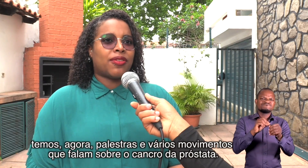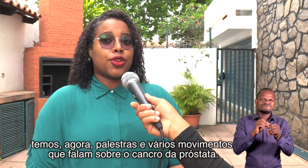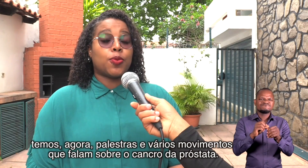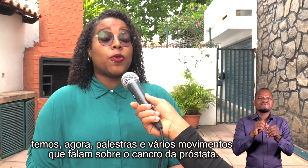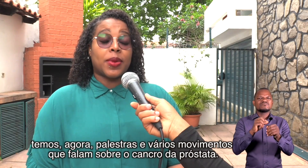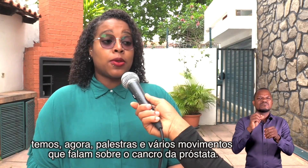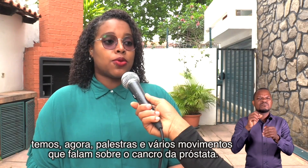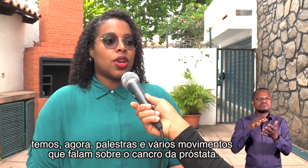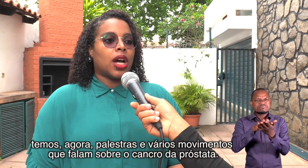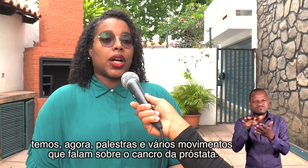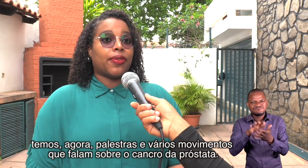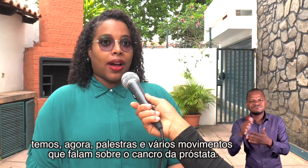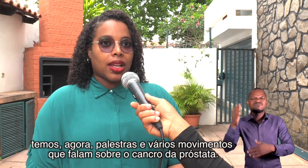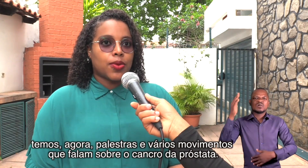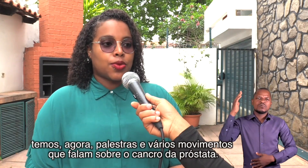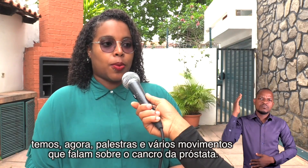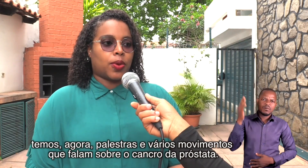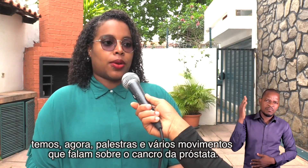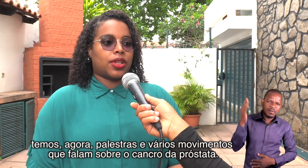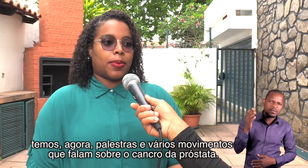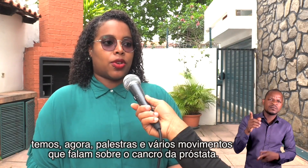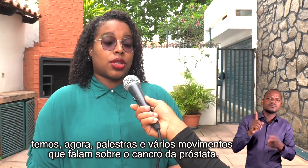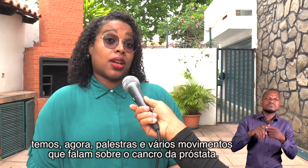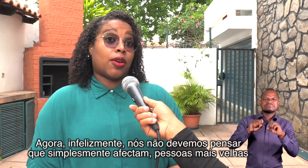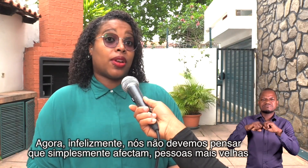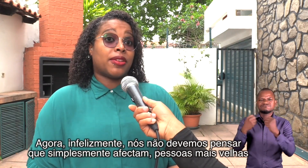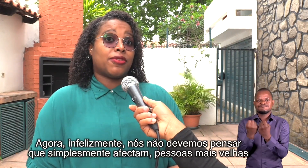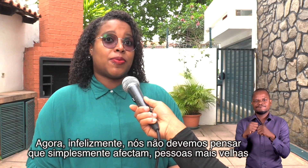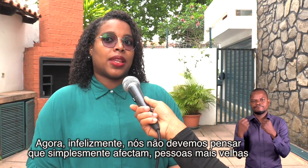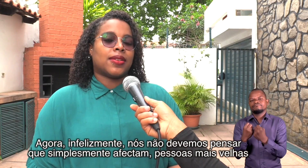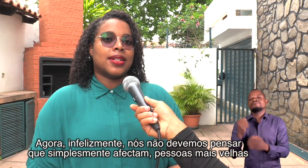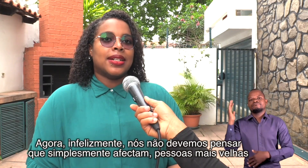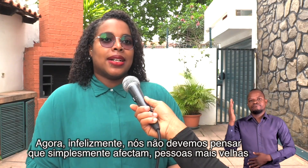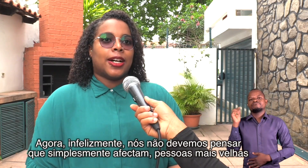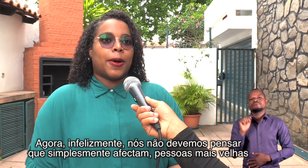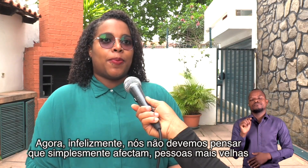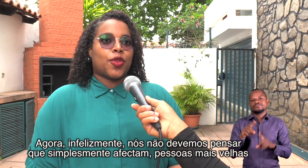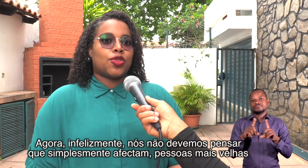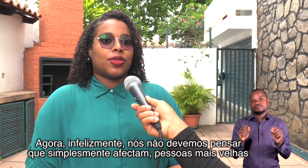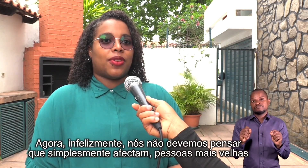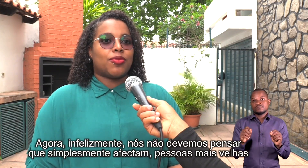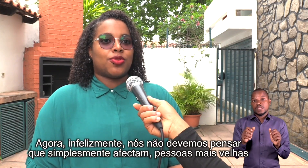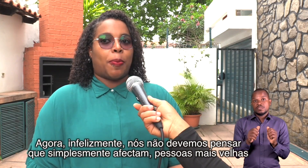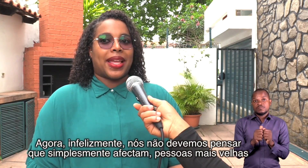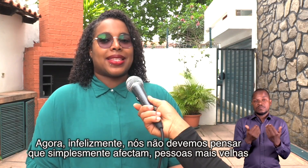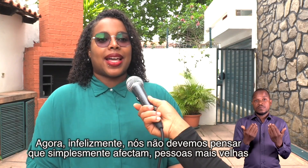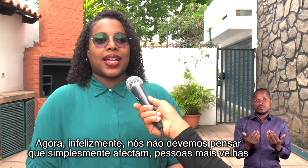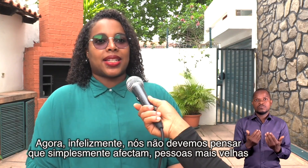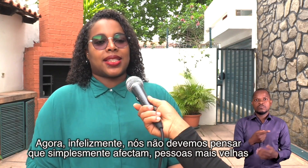vários movimentos que falam sobre o cancro da próstata. Agora, infelizmente, nós não devemos pensar que